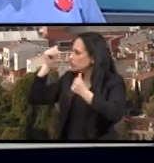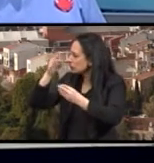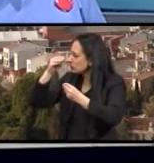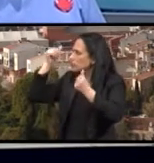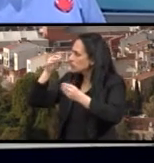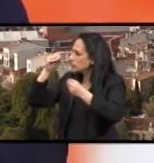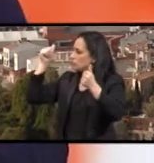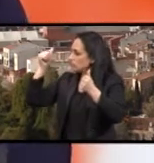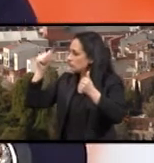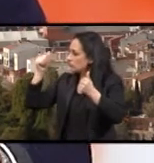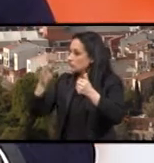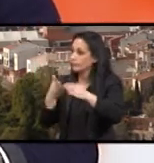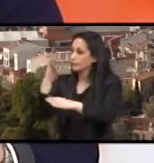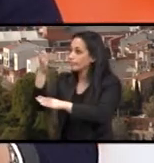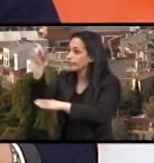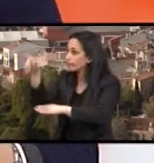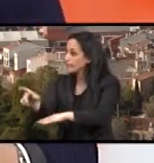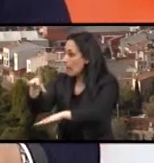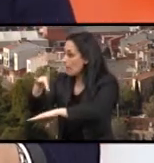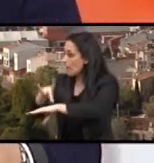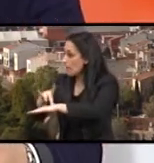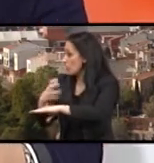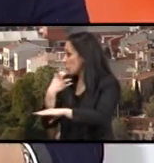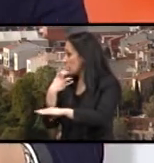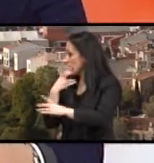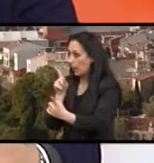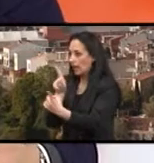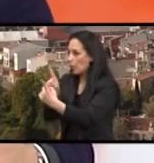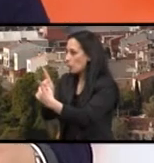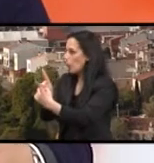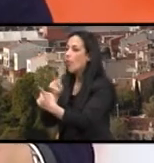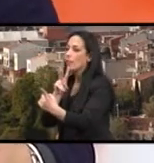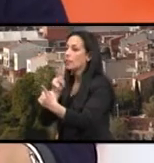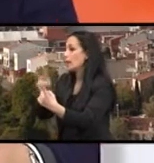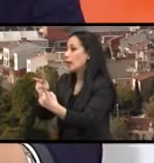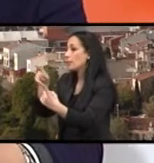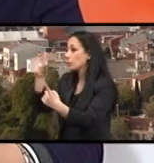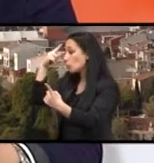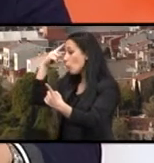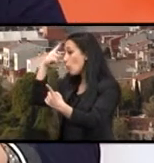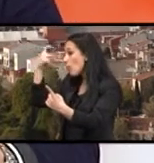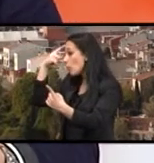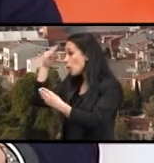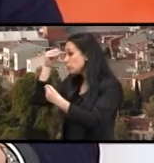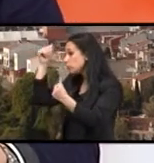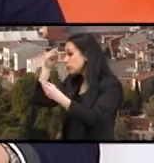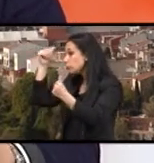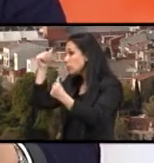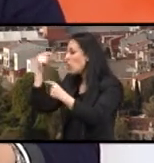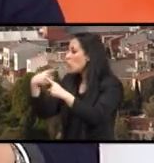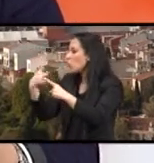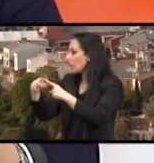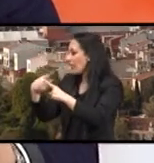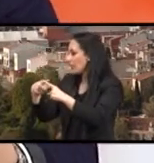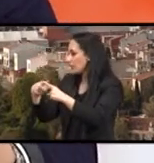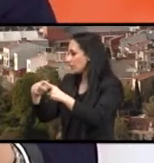un metge amb poc coneixement, el que associarà aquest oblit és a la discapacitat i no a un procés de demència. Uh-huh. Llavors,